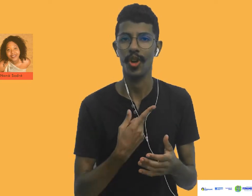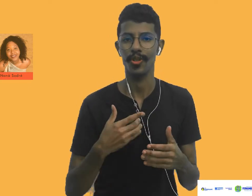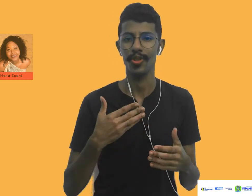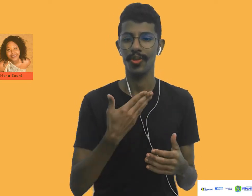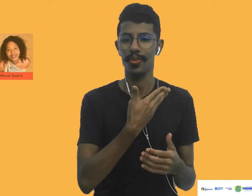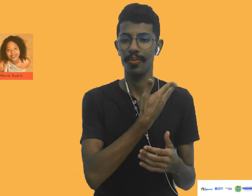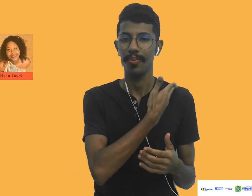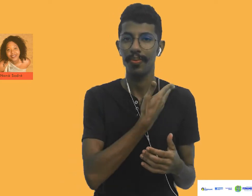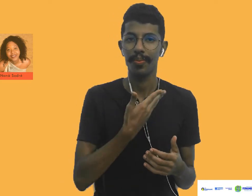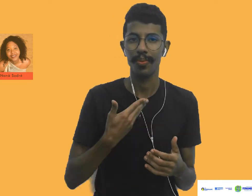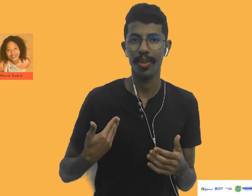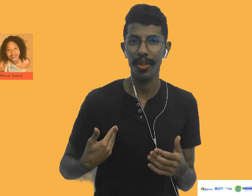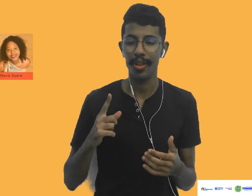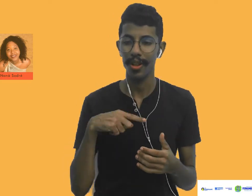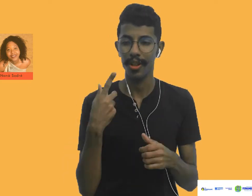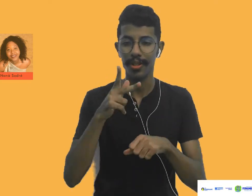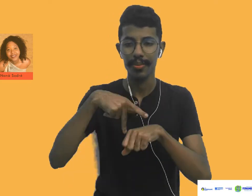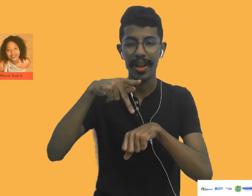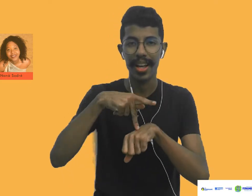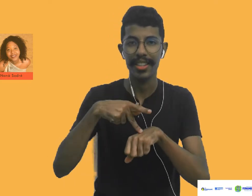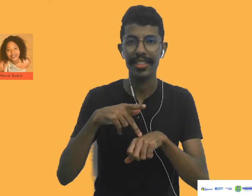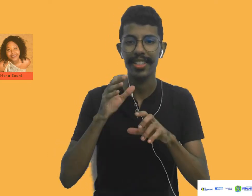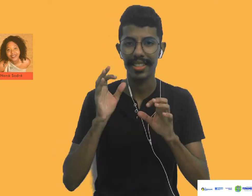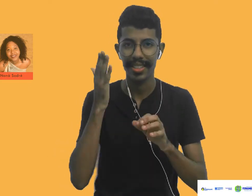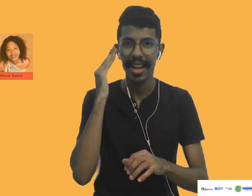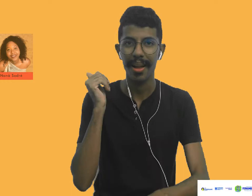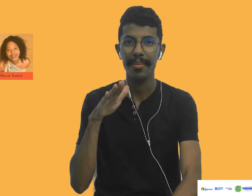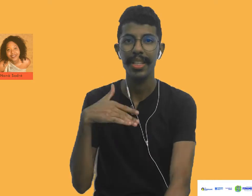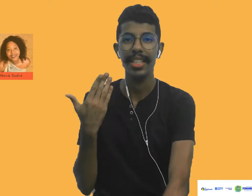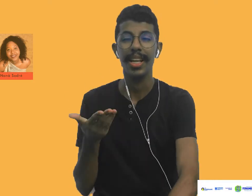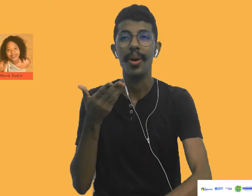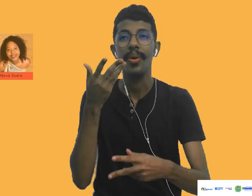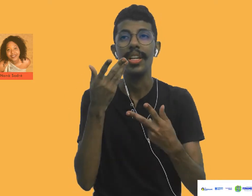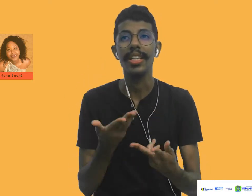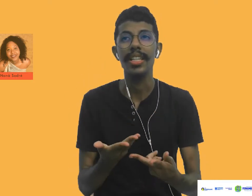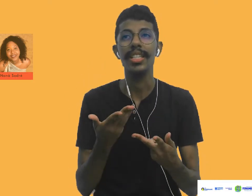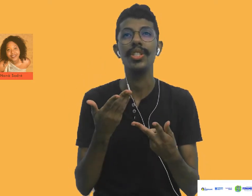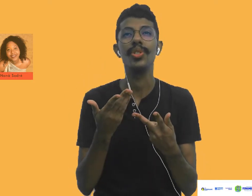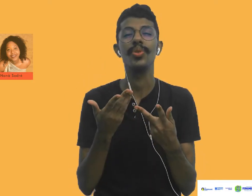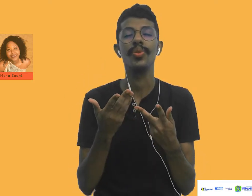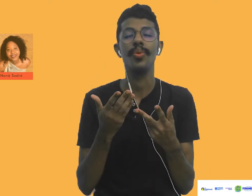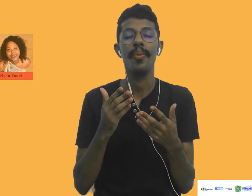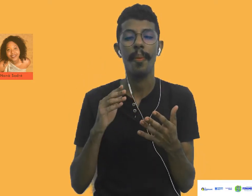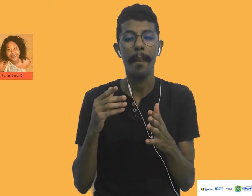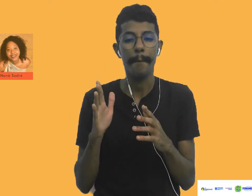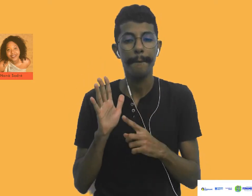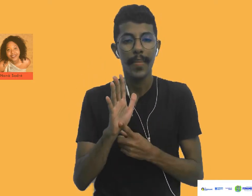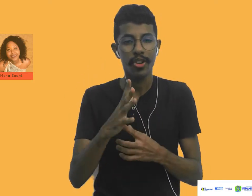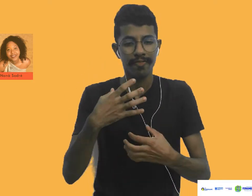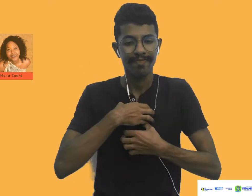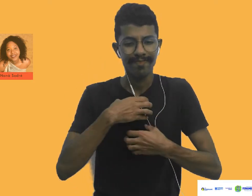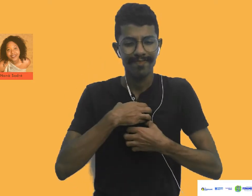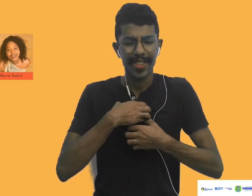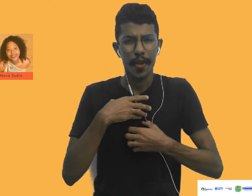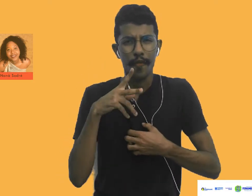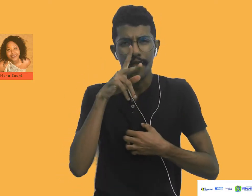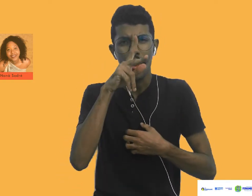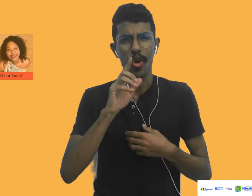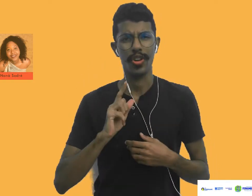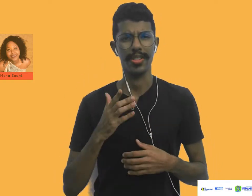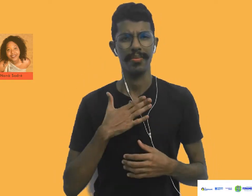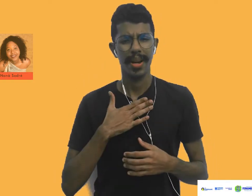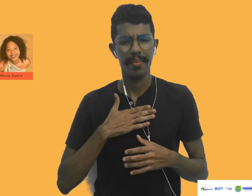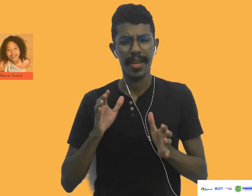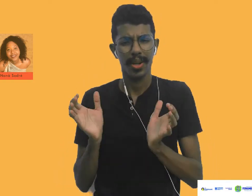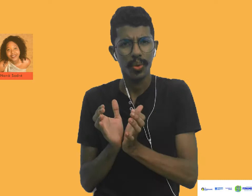para o nosso estado, para o nosso país, para o nosso município. Então, isso é o que me dá força, sabe? Isso é o que me dá força, também dá força